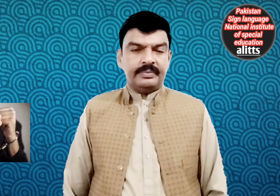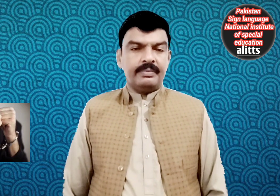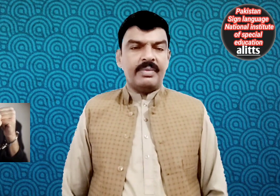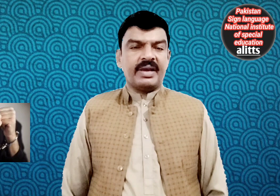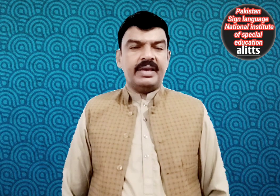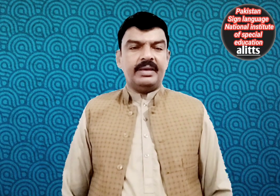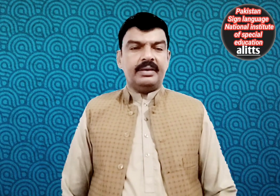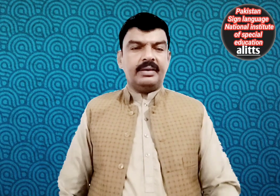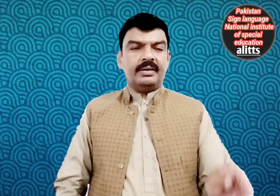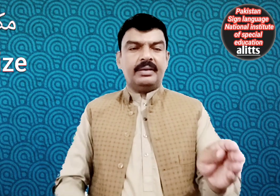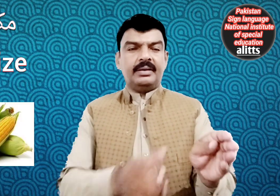मकई,